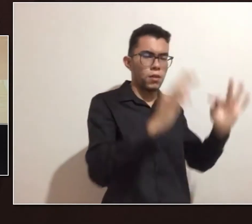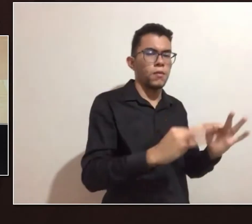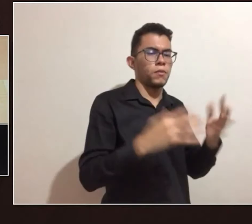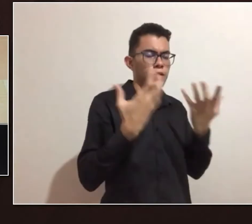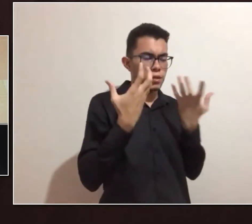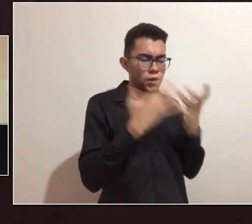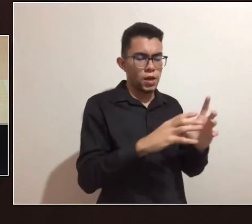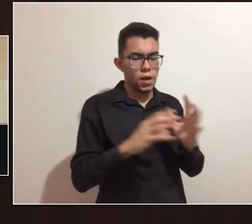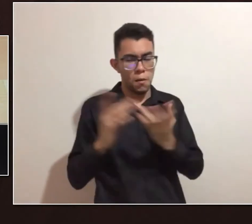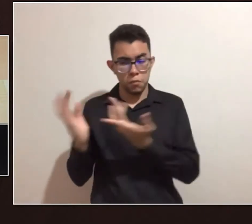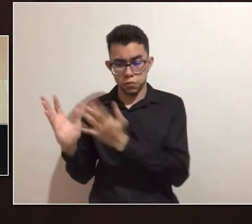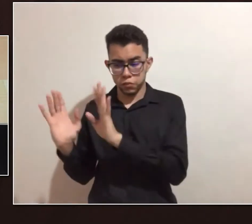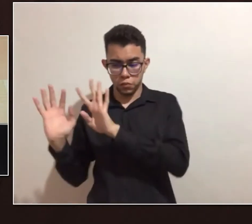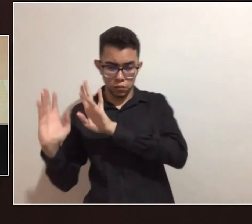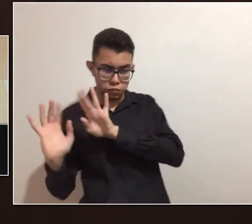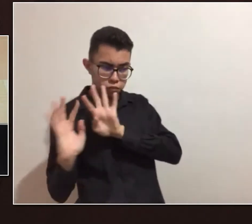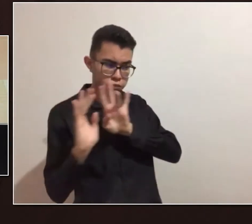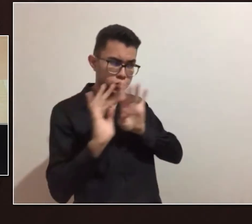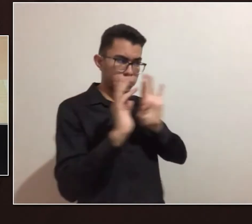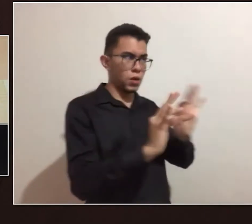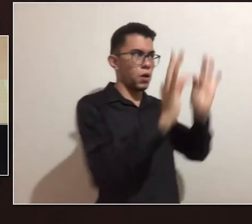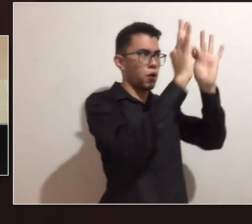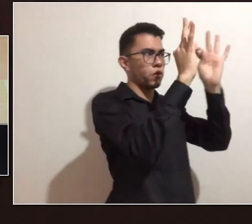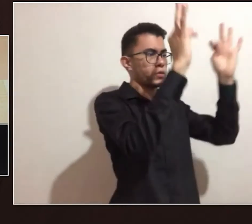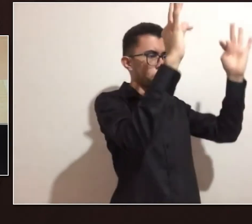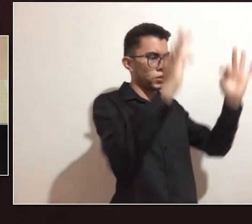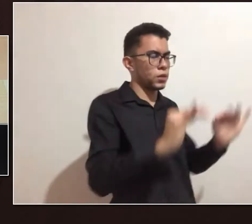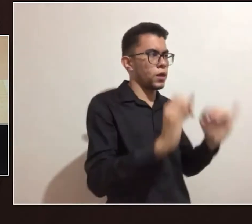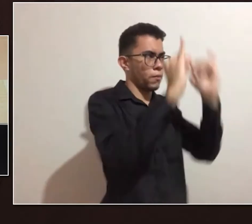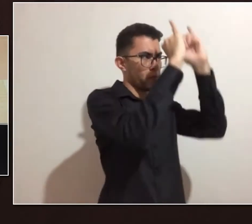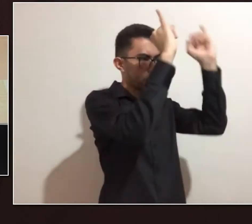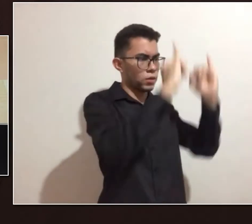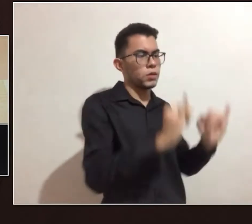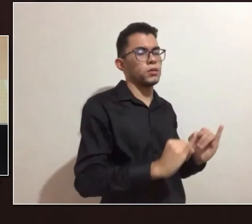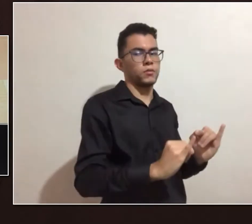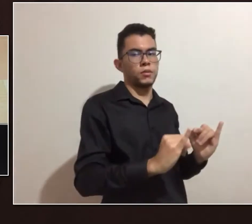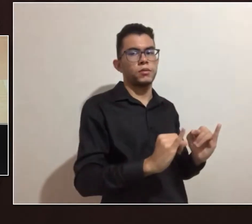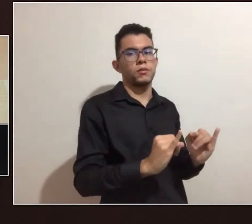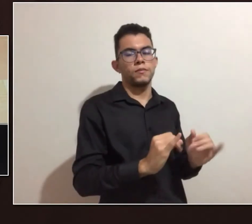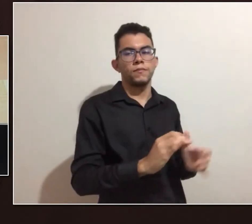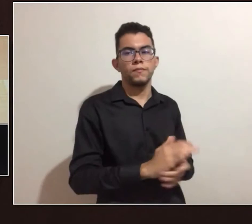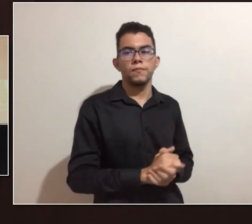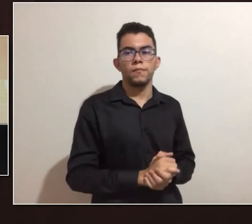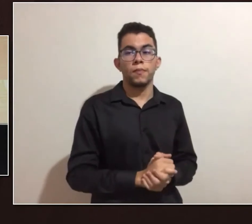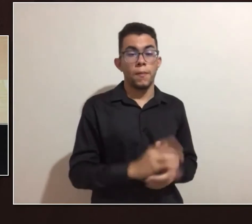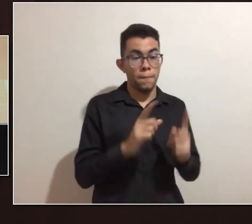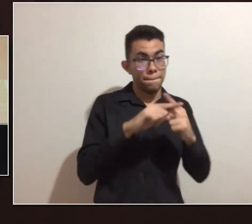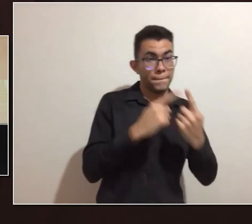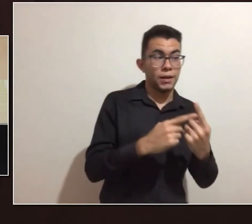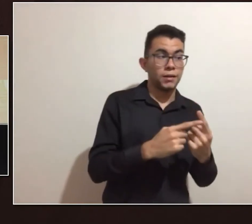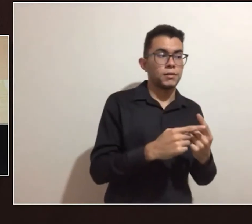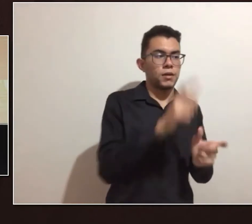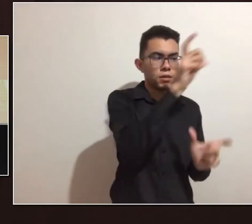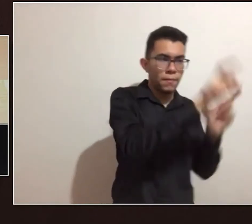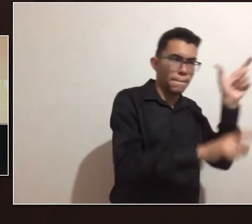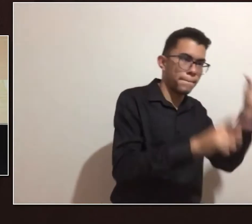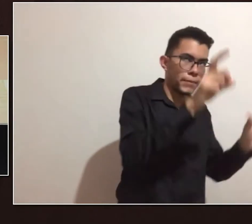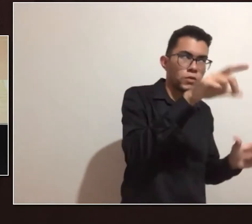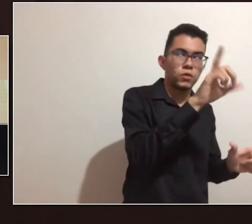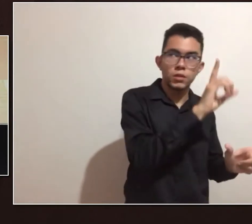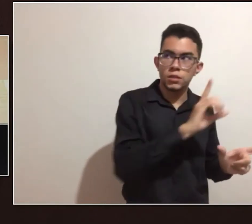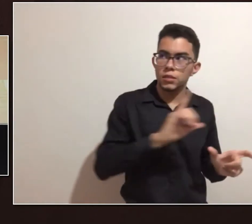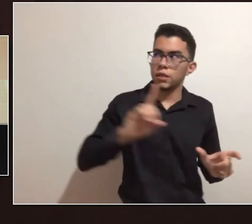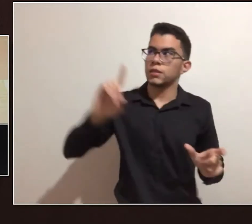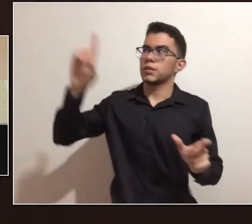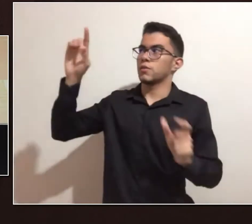seriam reavividas. Igualmente as vítimas de sacrifício. Vítimas serão compradas em todos os